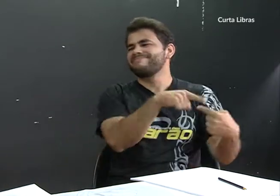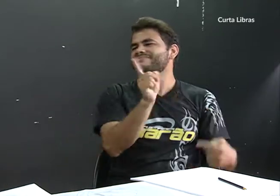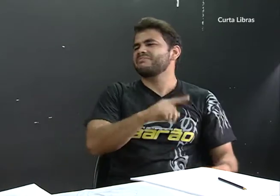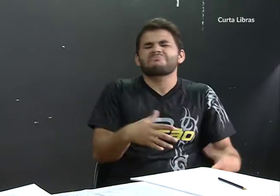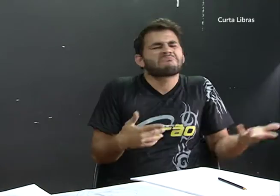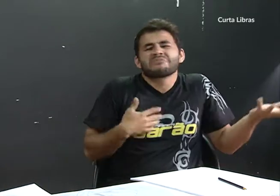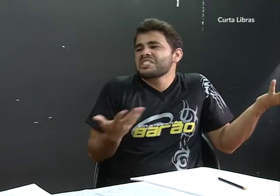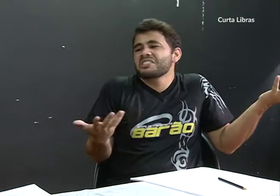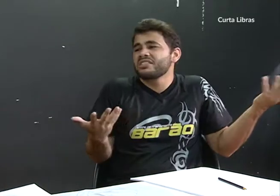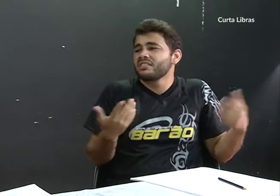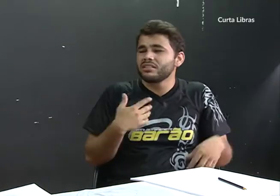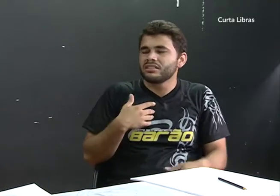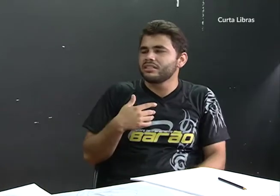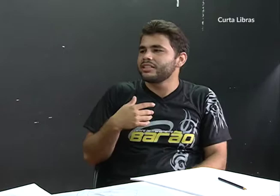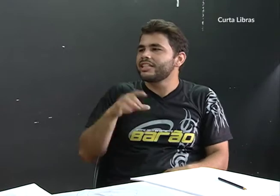trabalho sistemático, mas como um hobby.